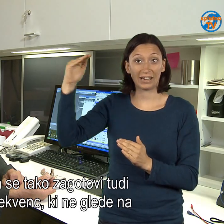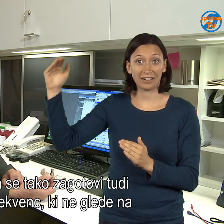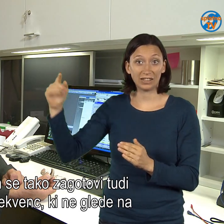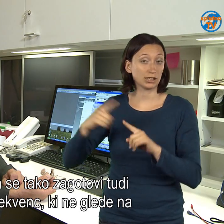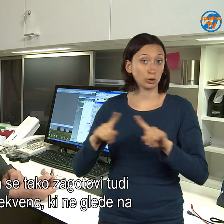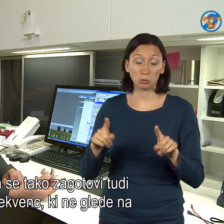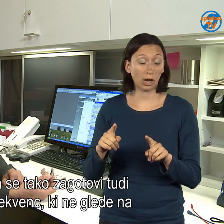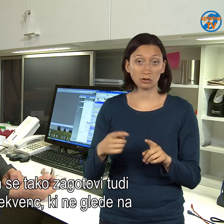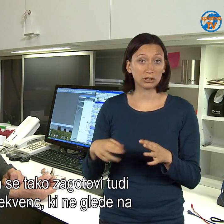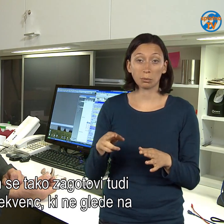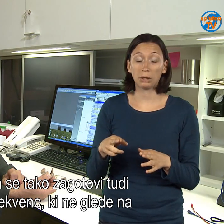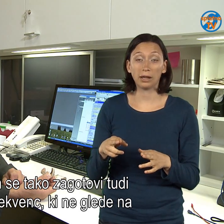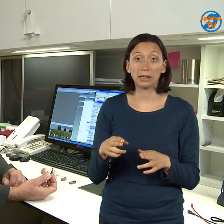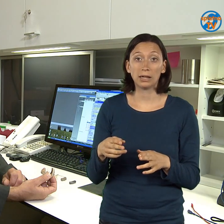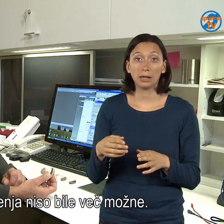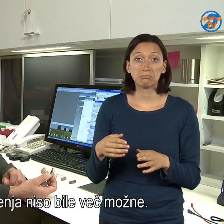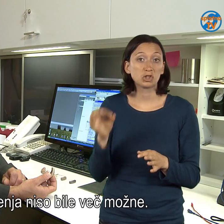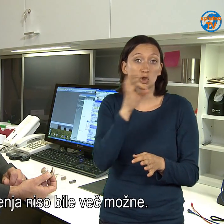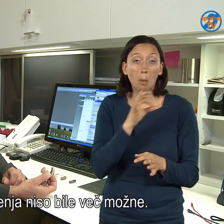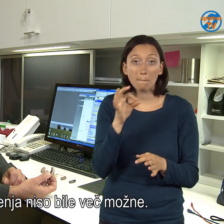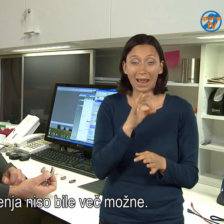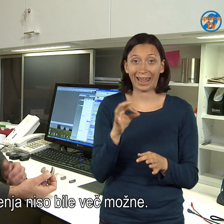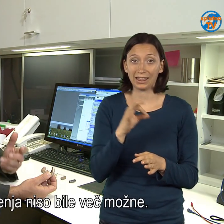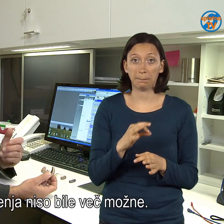ki sicer več niso bile z nobenim,